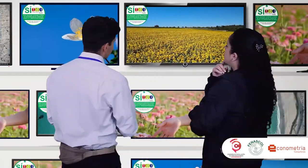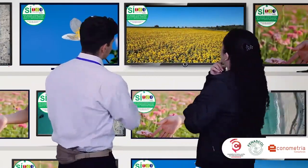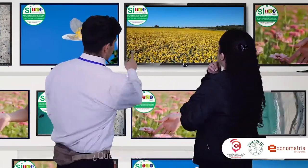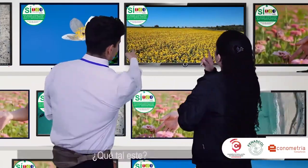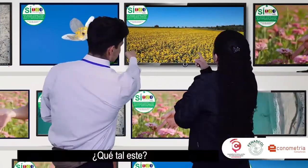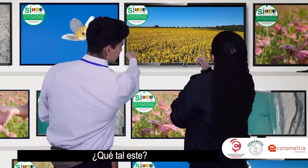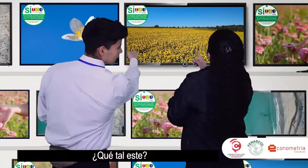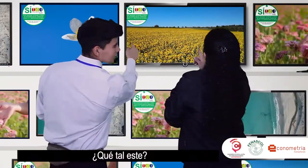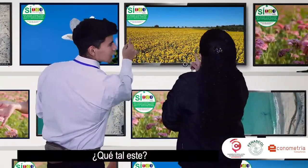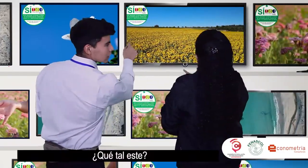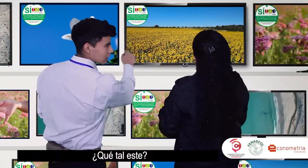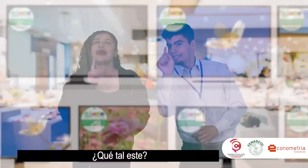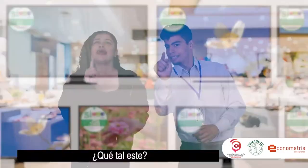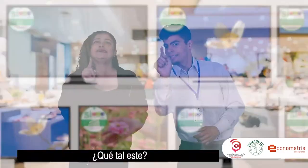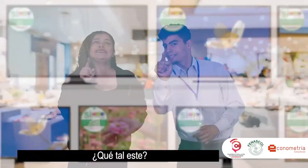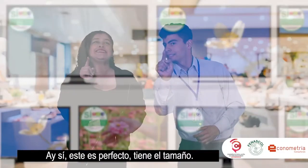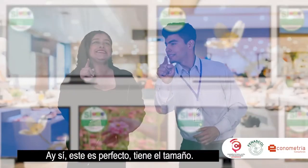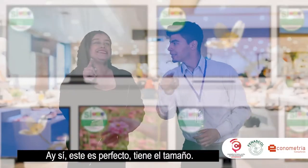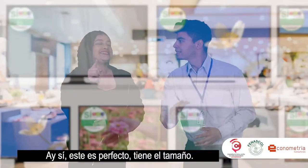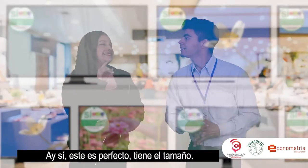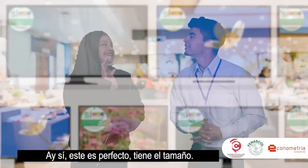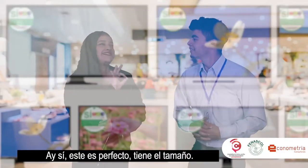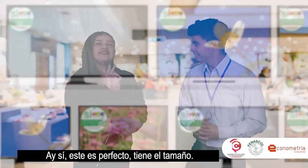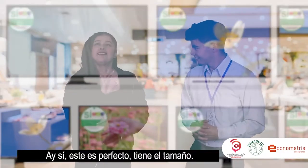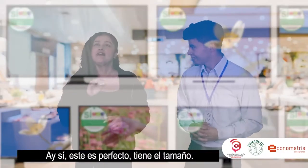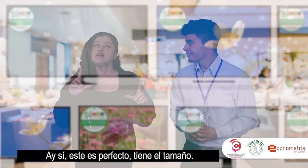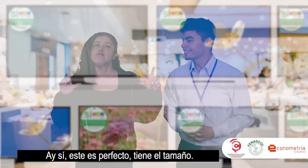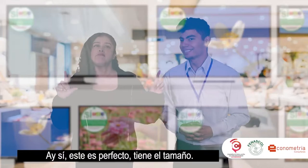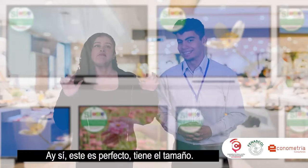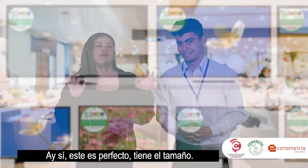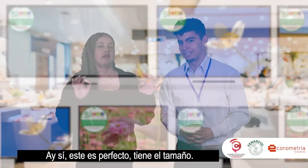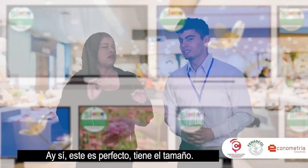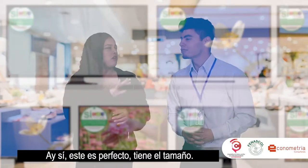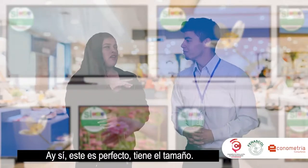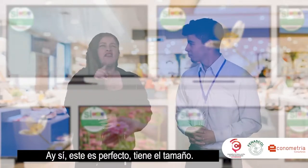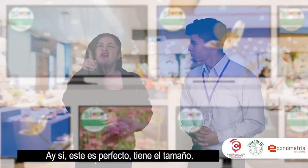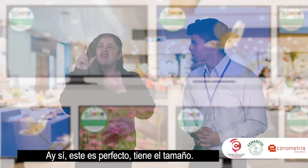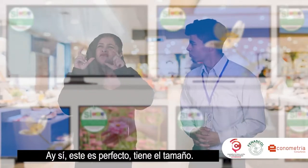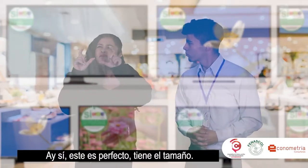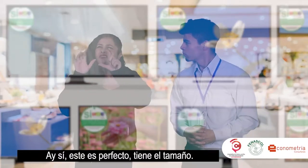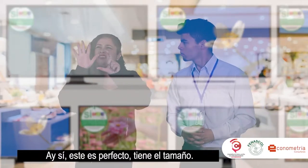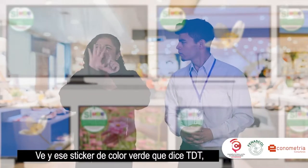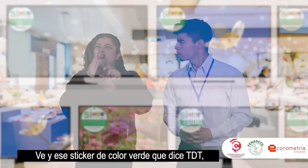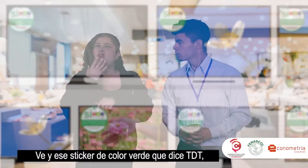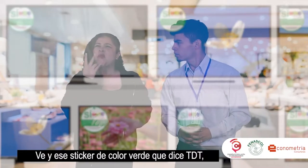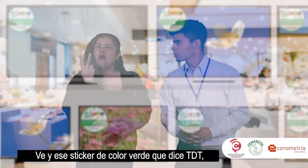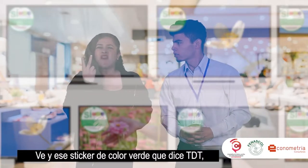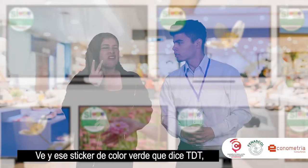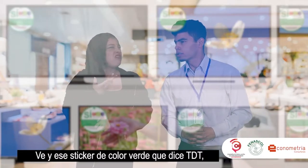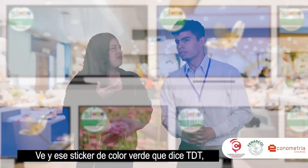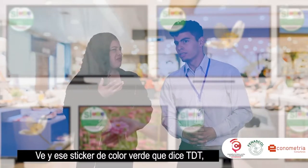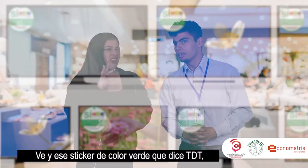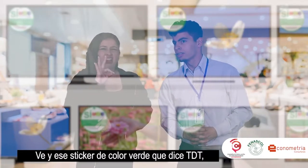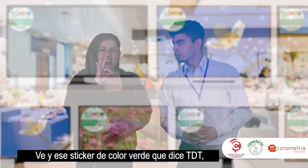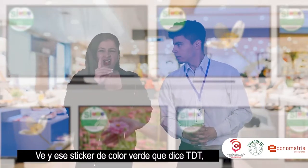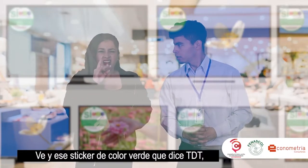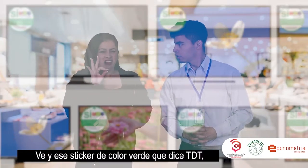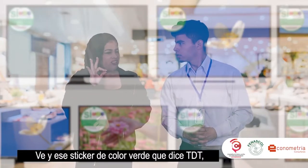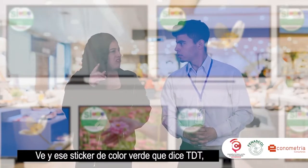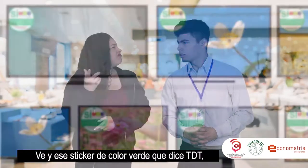¿Qué tal este? ¡Ay, sí! Este es perfecto. Tiene el tamaño. Ve, y ese sticker de color verde que dice